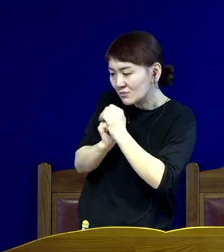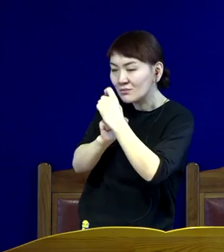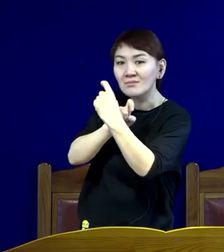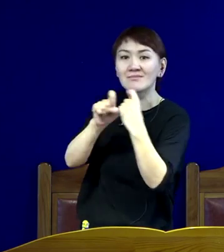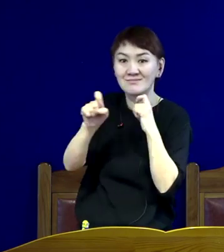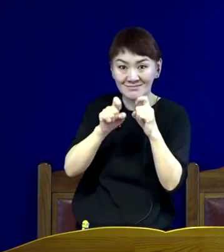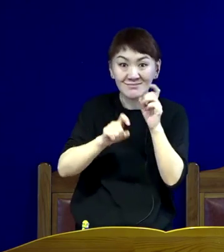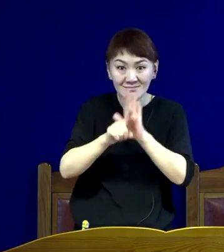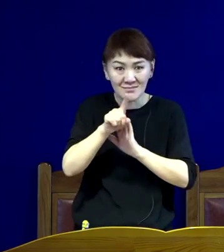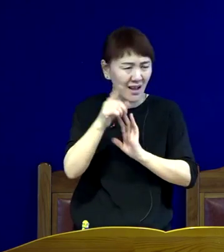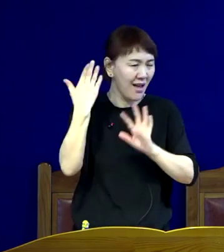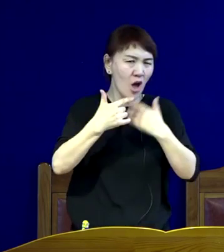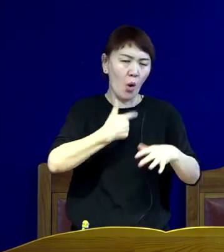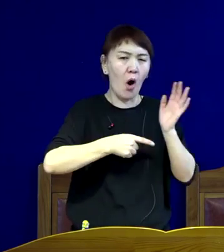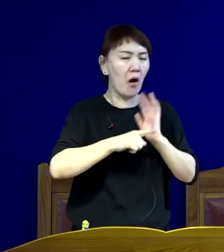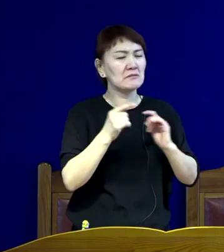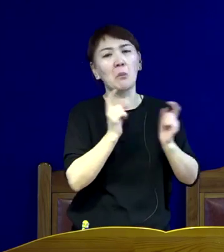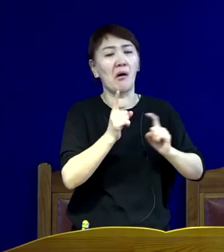болтохоо хэрэглээрэй. Яагаад гэвэл